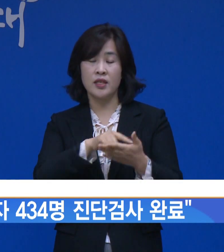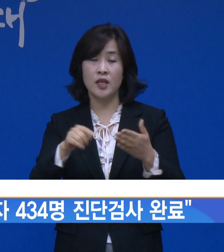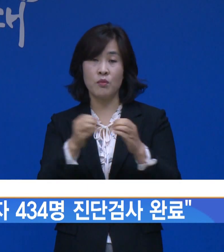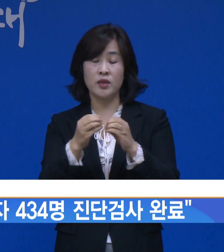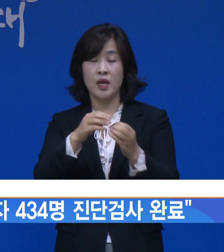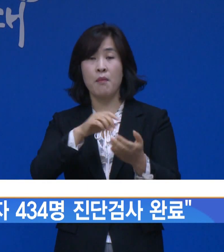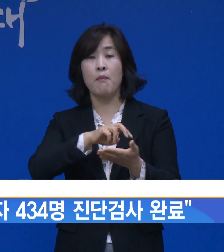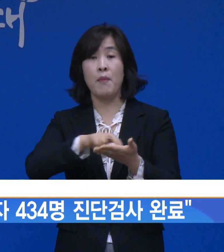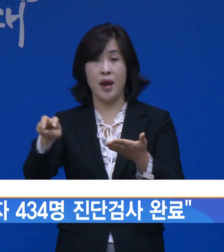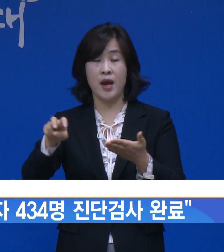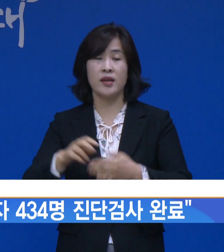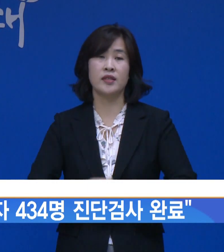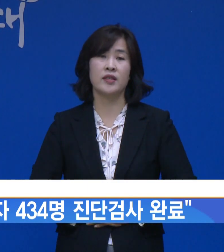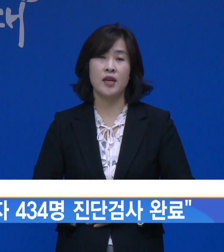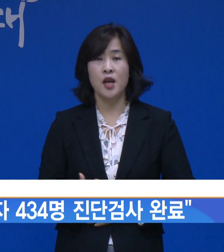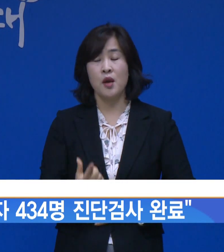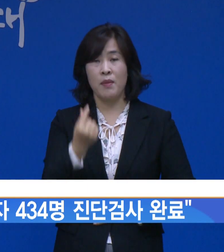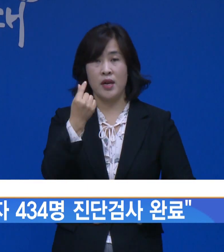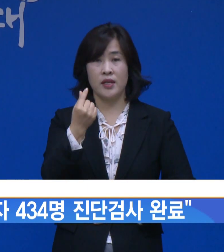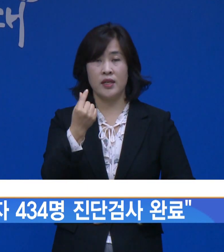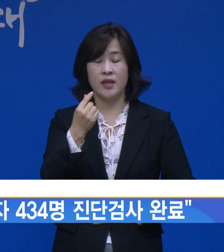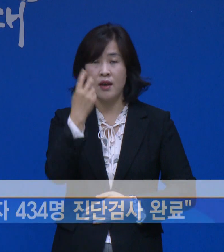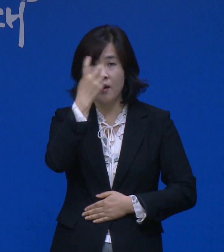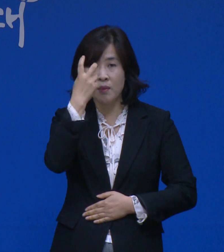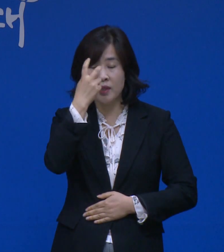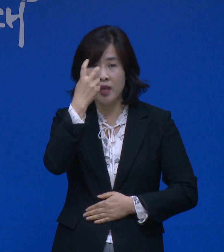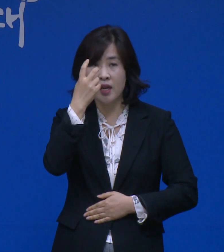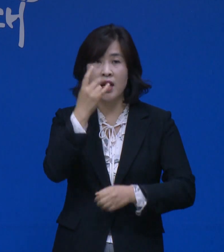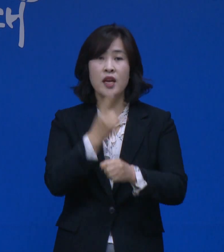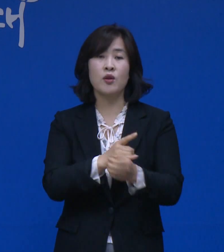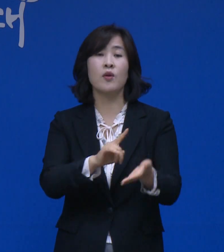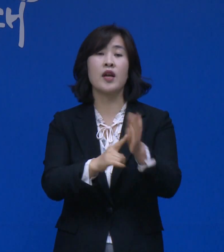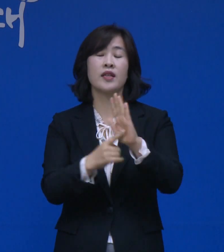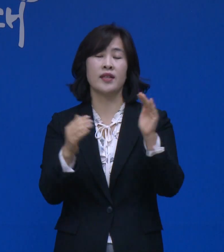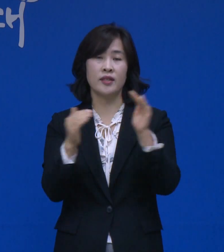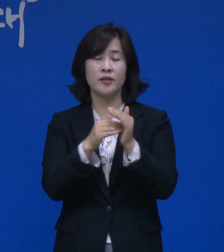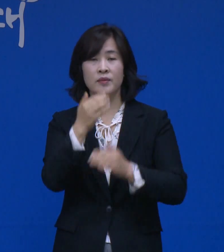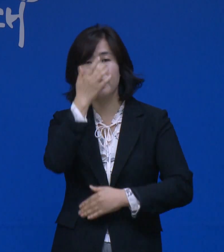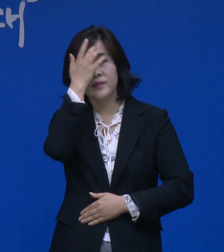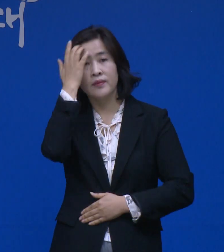재난문자를 발송을 하여서 신속하게 검사를 받도록 안내했습니다.